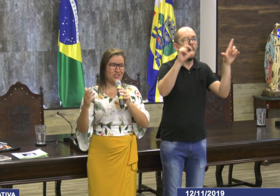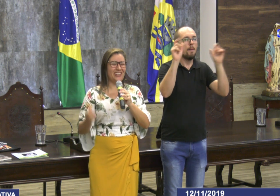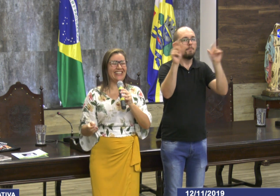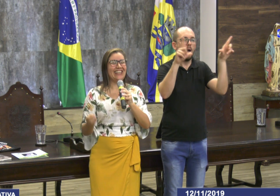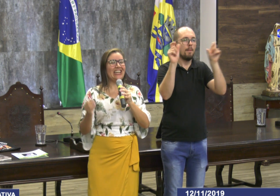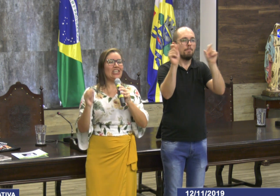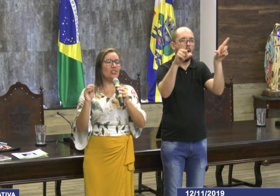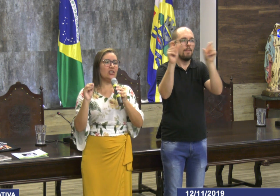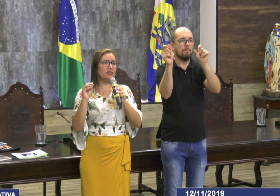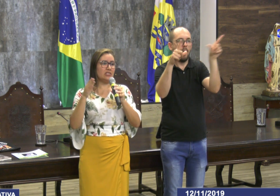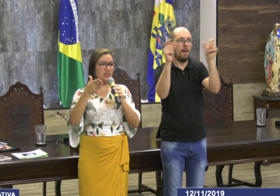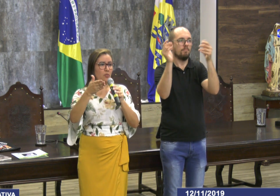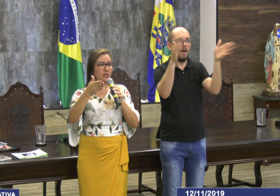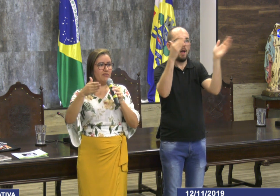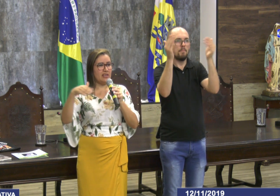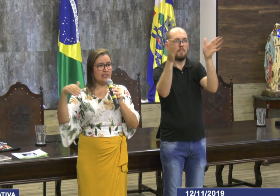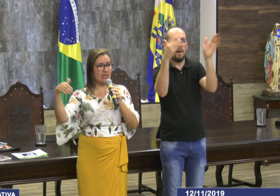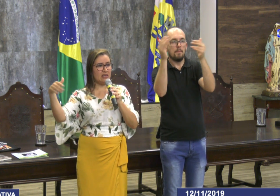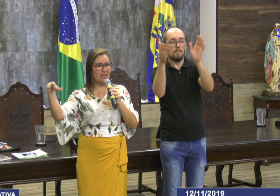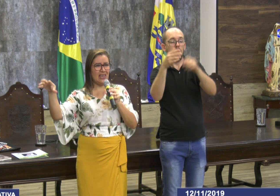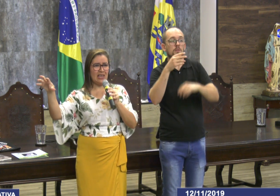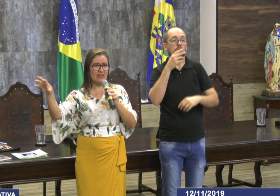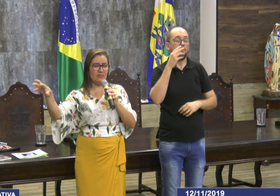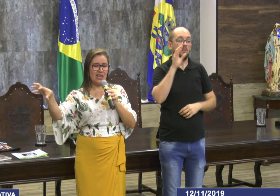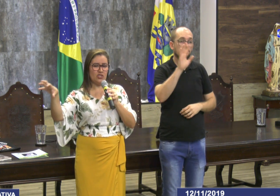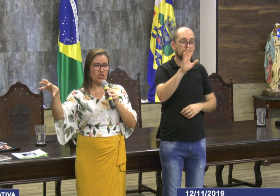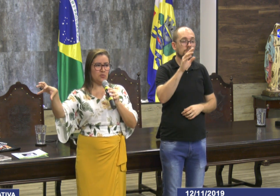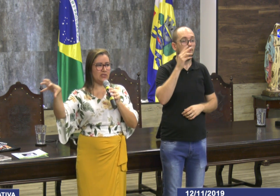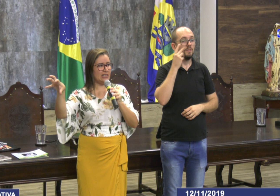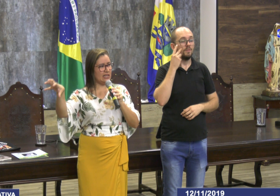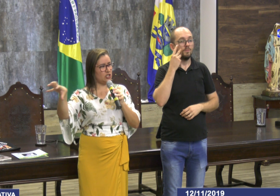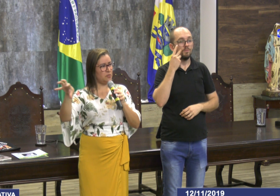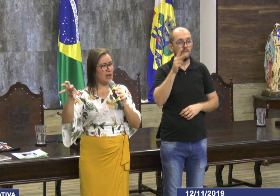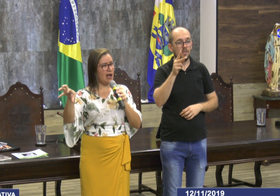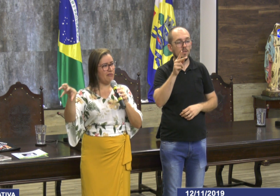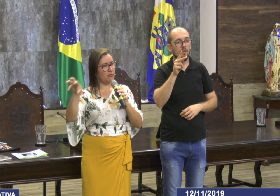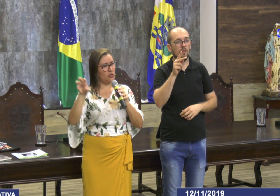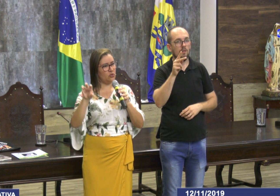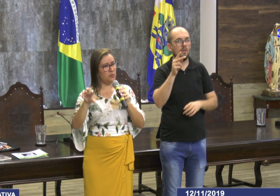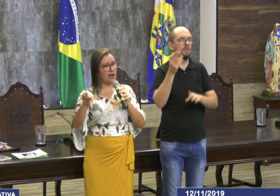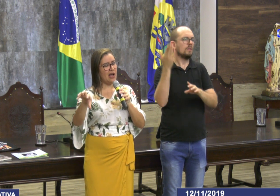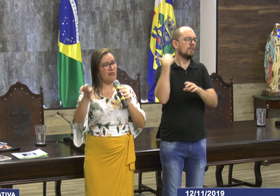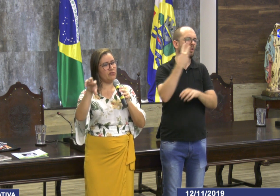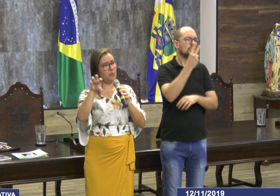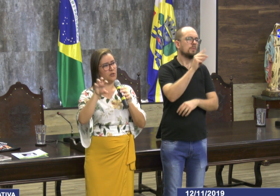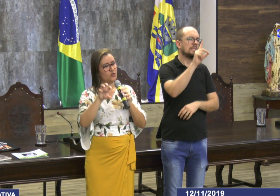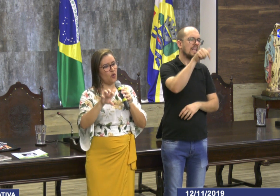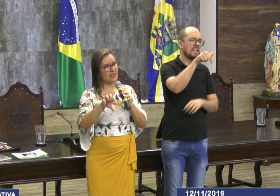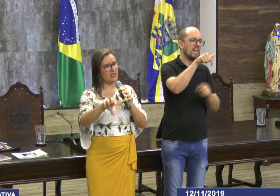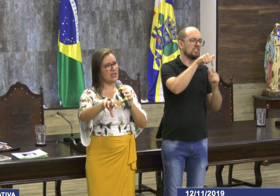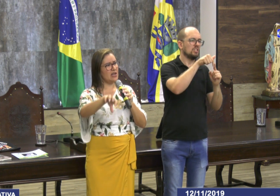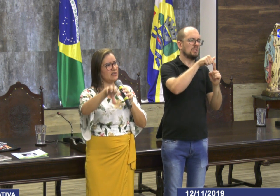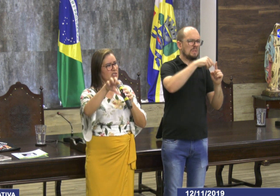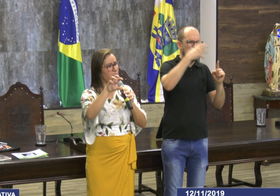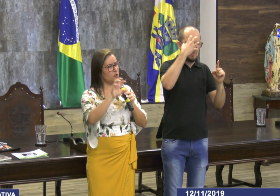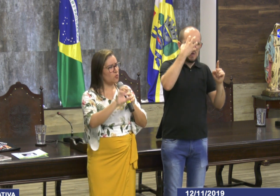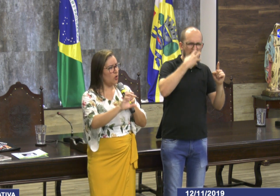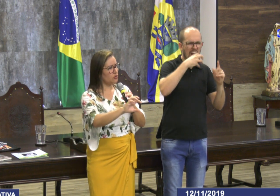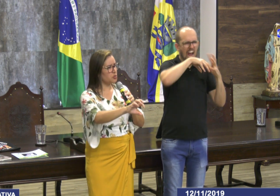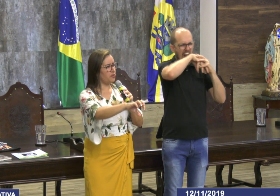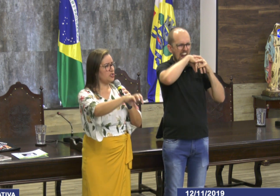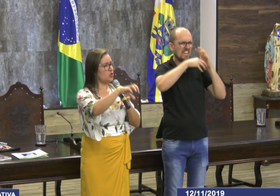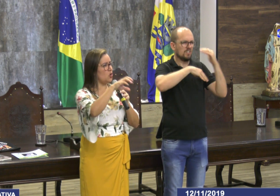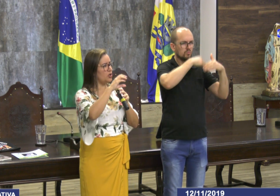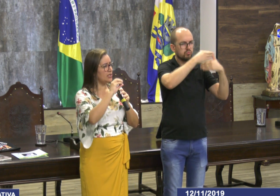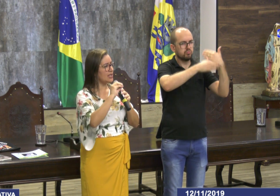o vídeo, vocês vão poder ver assim, ele desde 2017 bravo, muito bravo, depois com as crianças, depois com